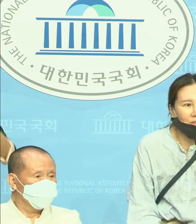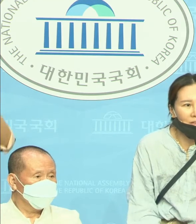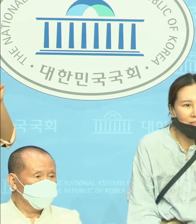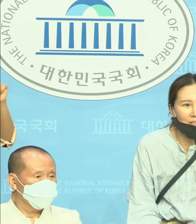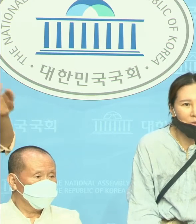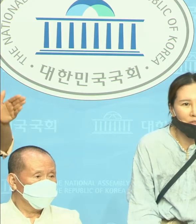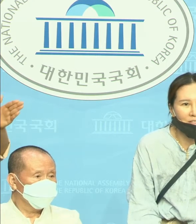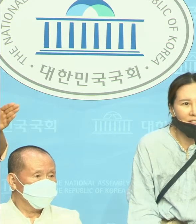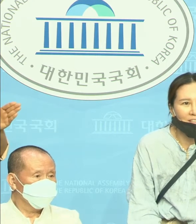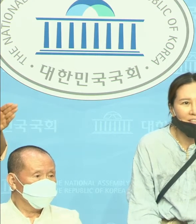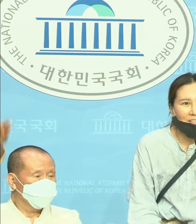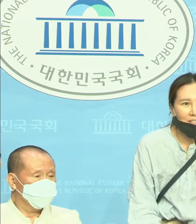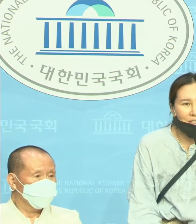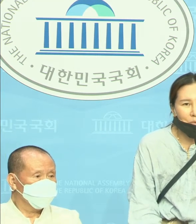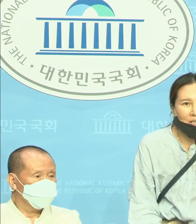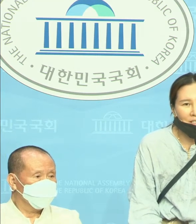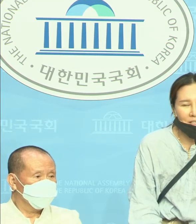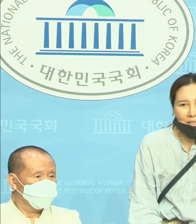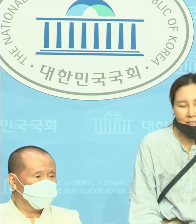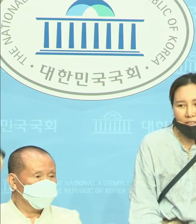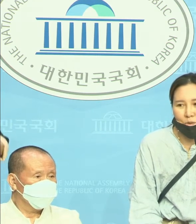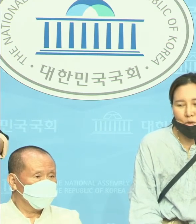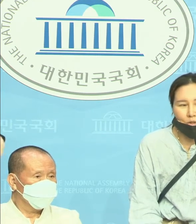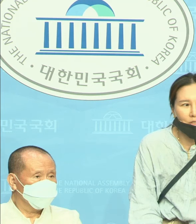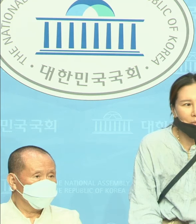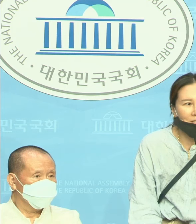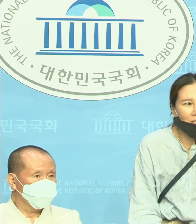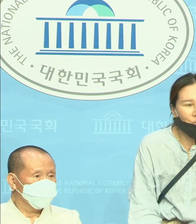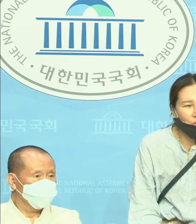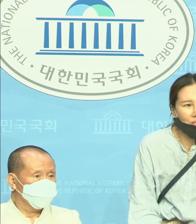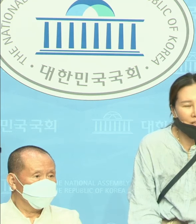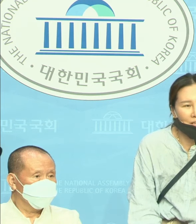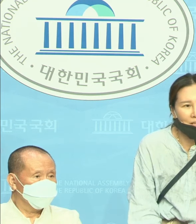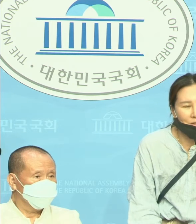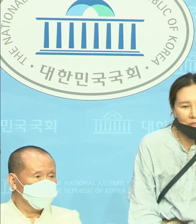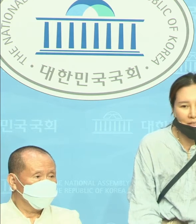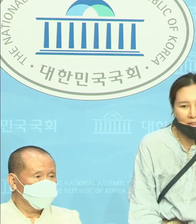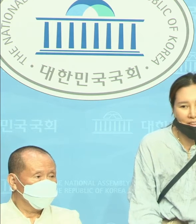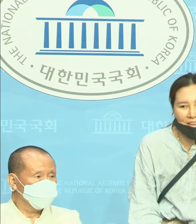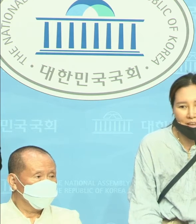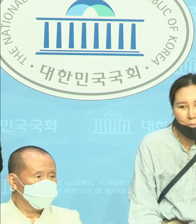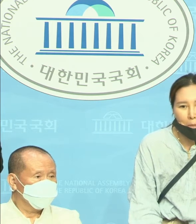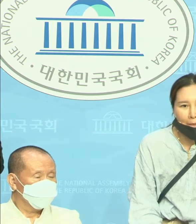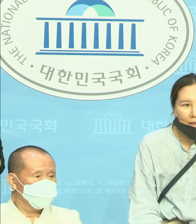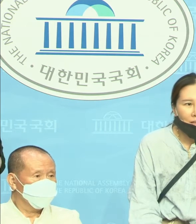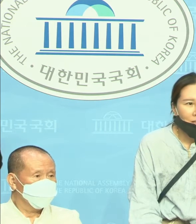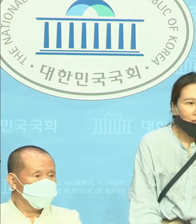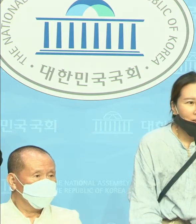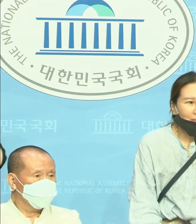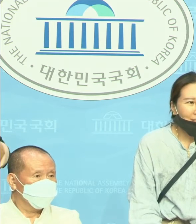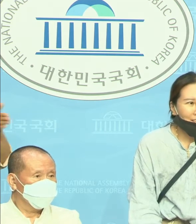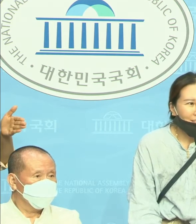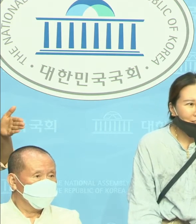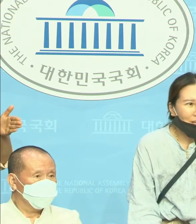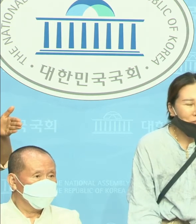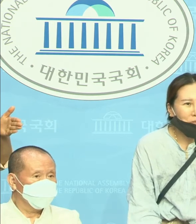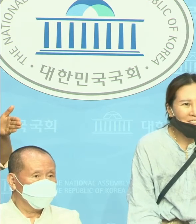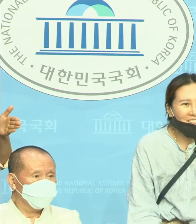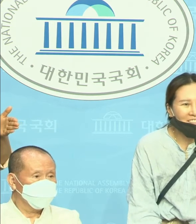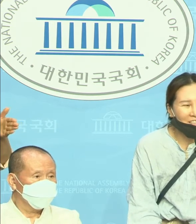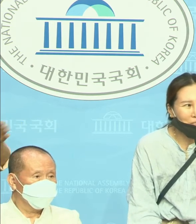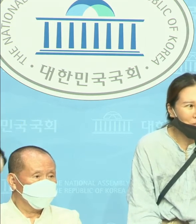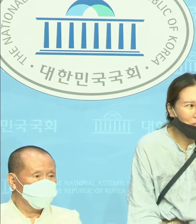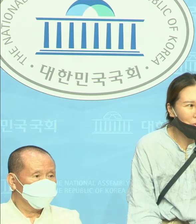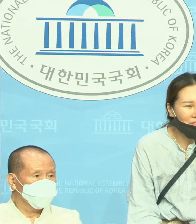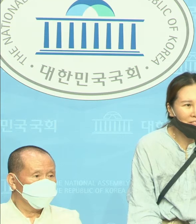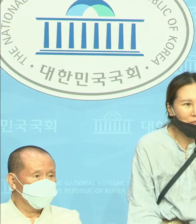저번 달 되서 이제 24시간 지원을 받으실 수 있게 그렇게 됐는데 당장 매년